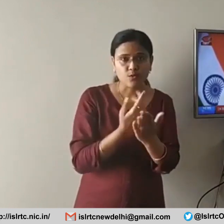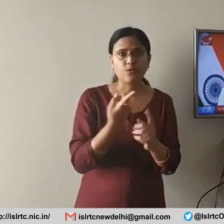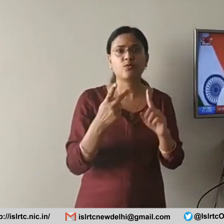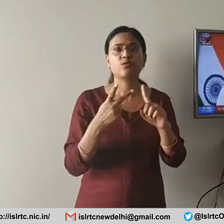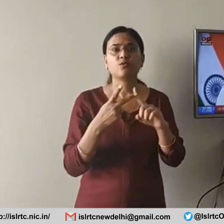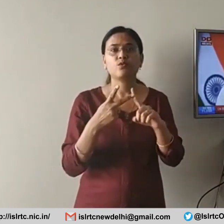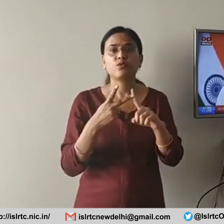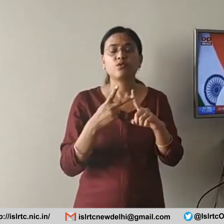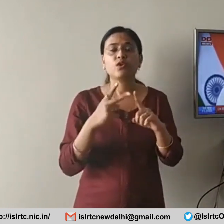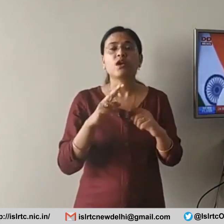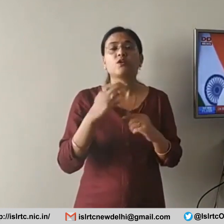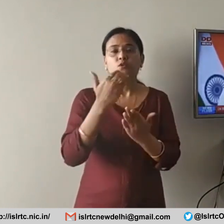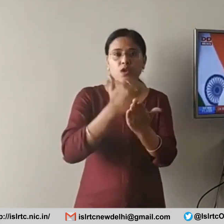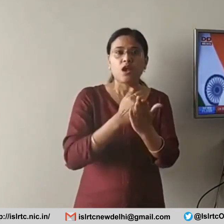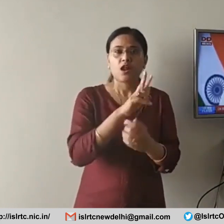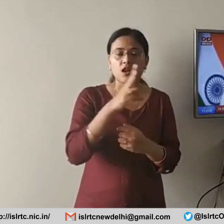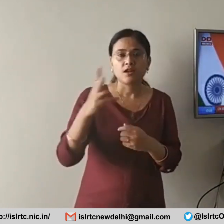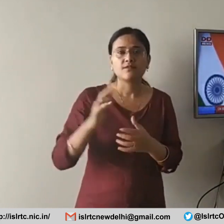बोहाग बिहू,